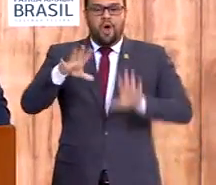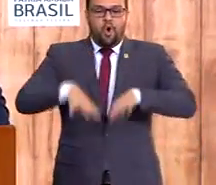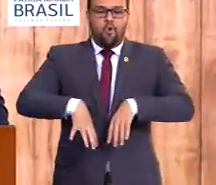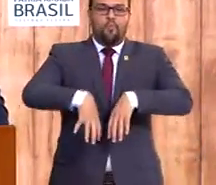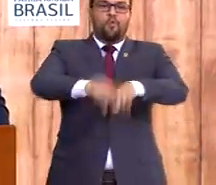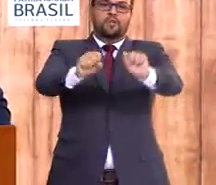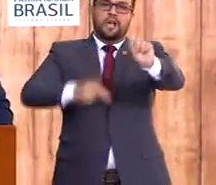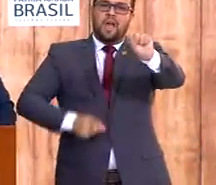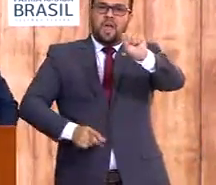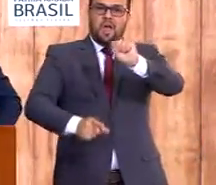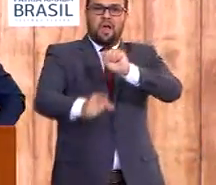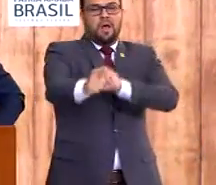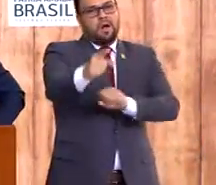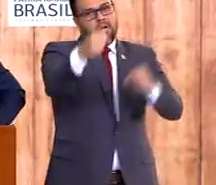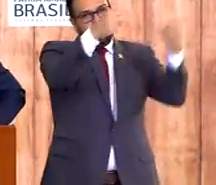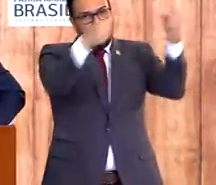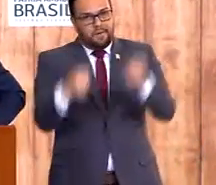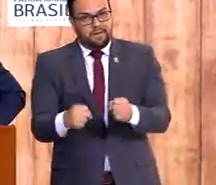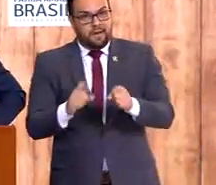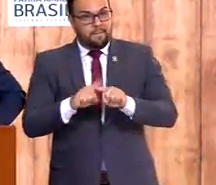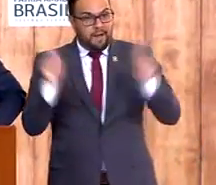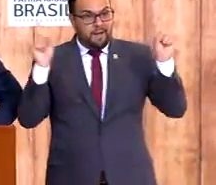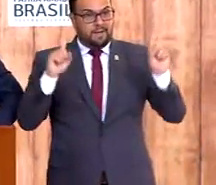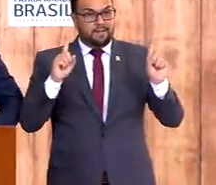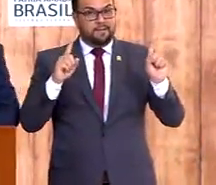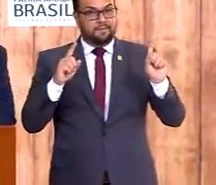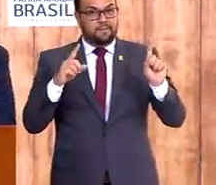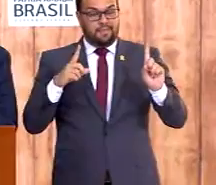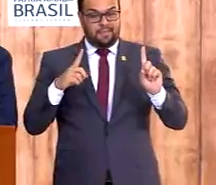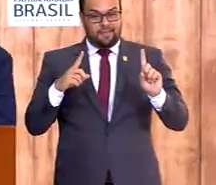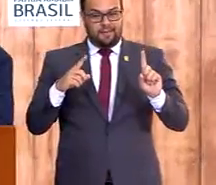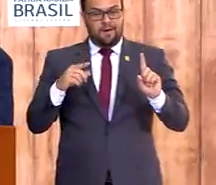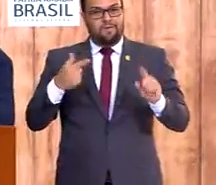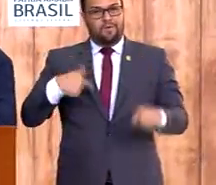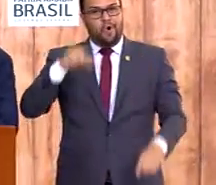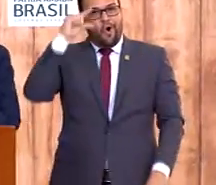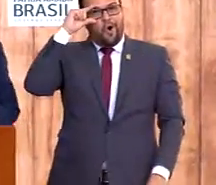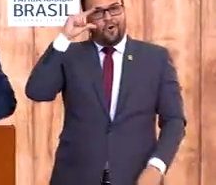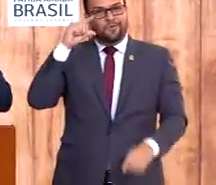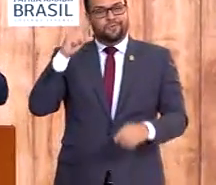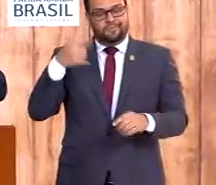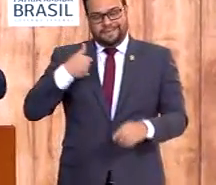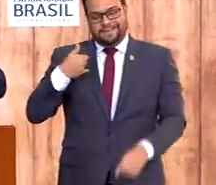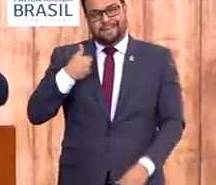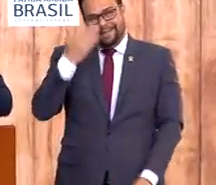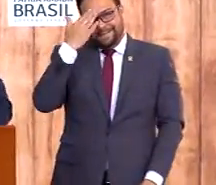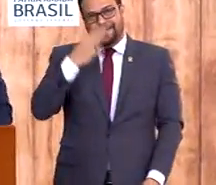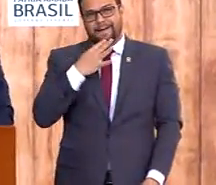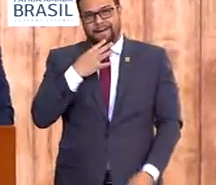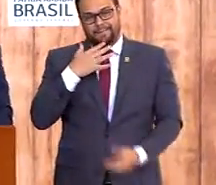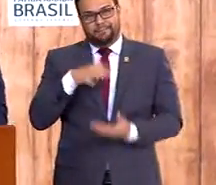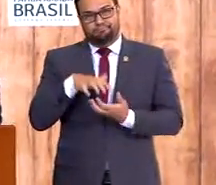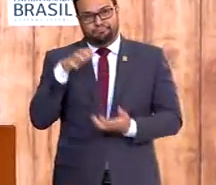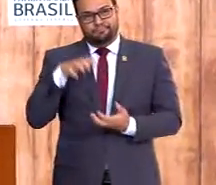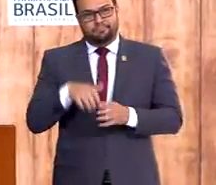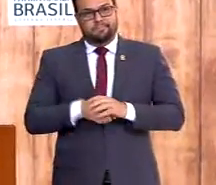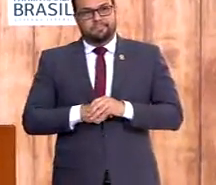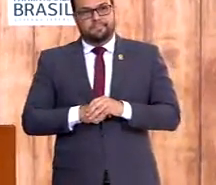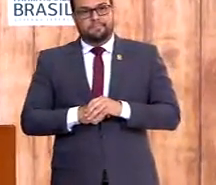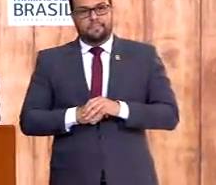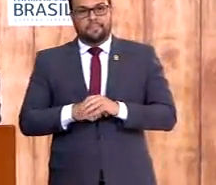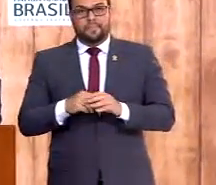poder nosso trabalho e botar óculos aqui que a idade tá pesando é e